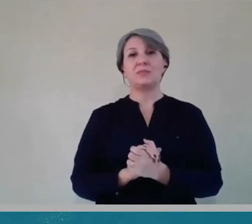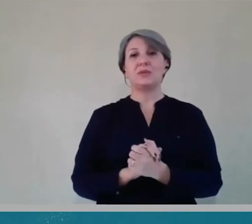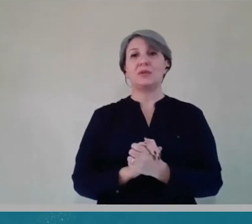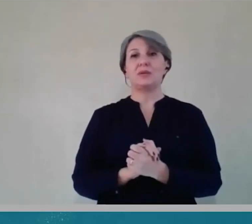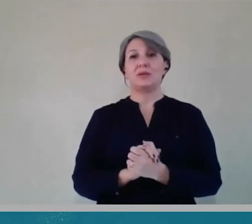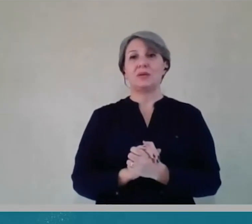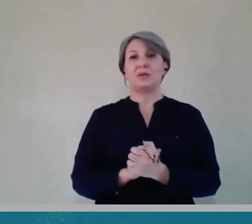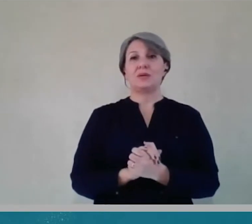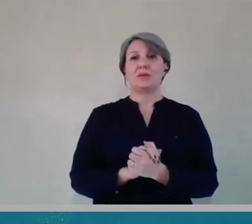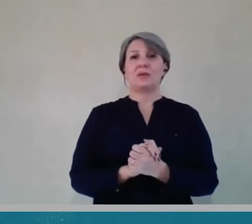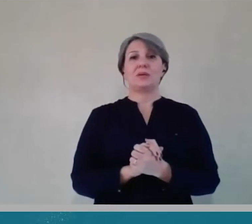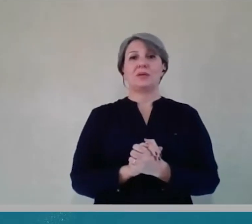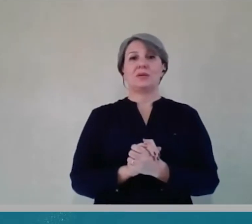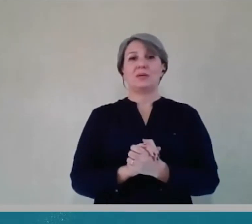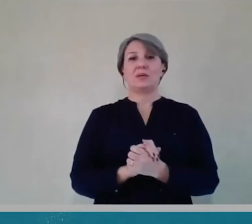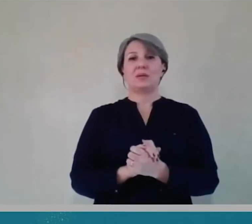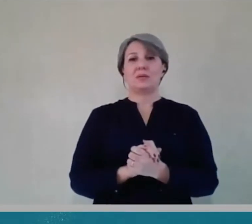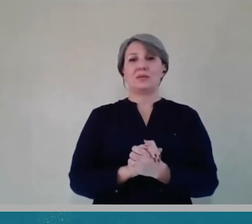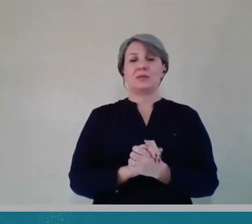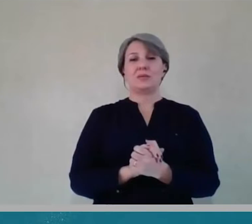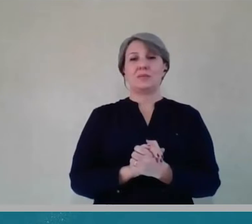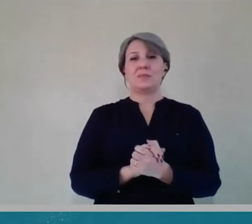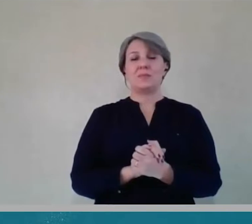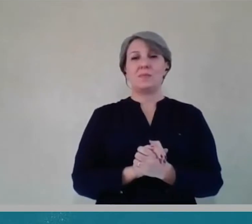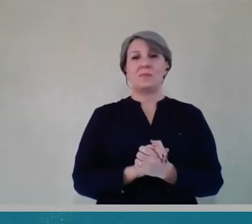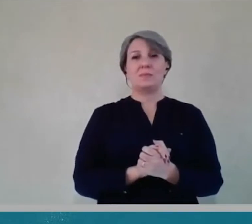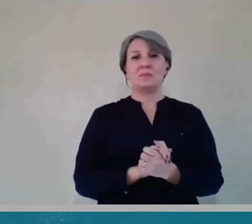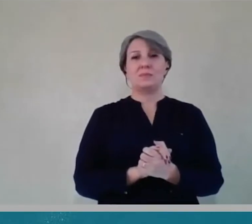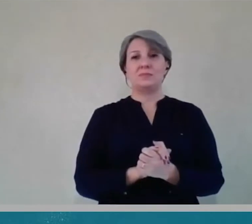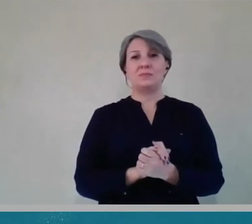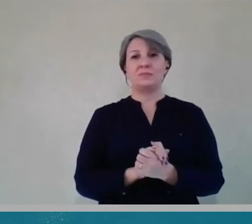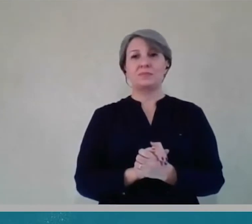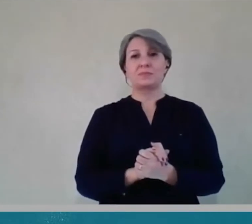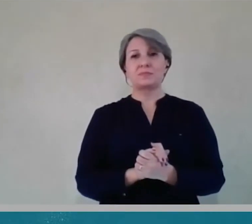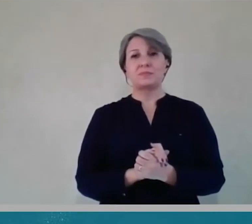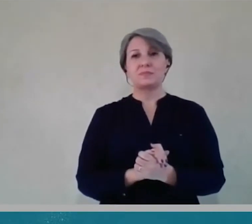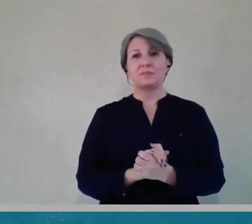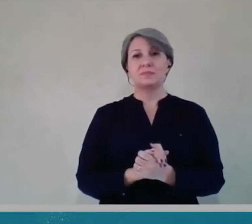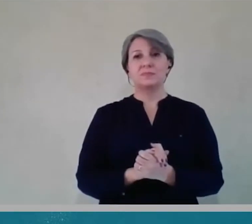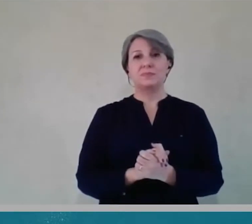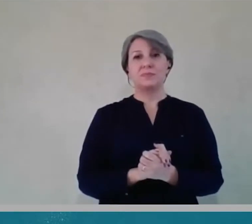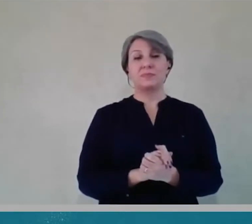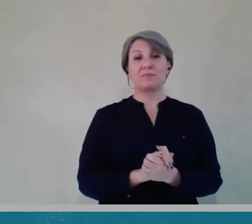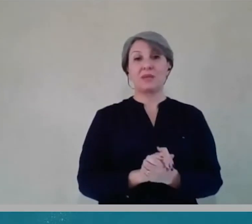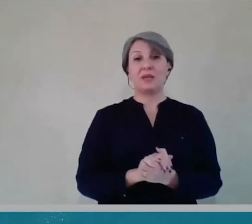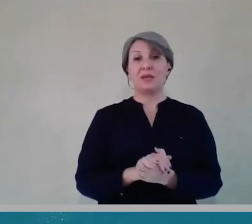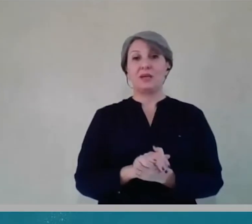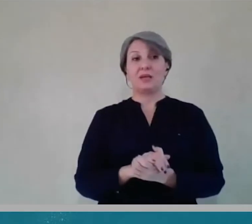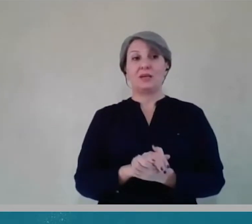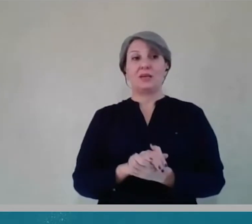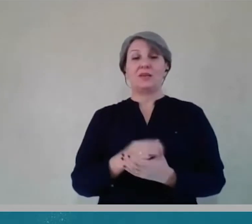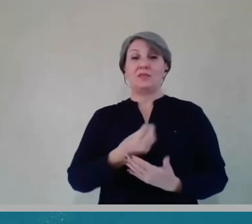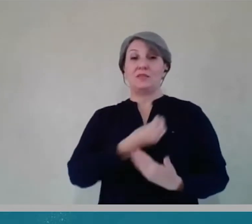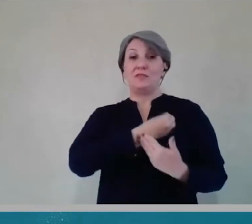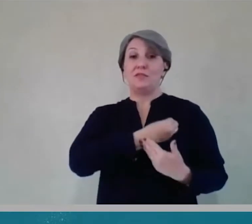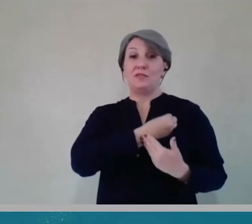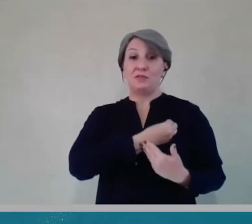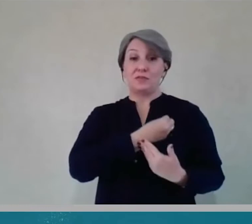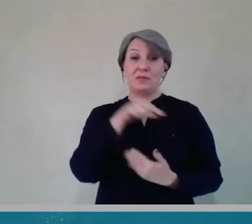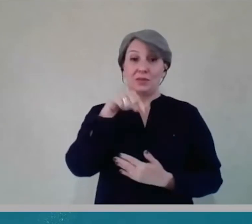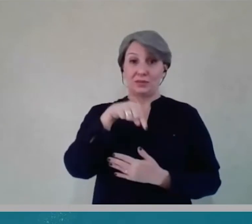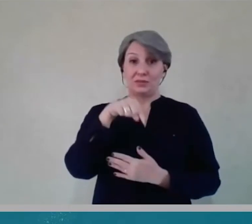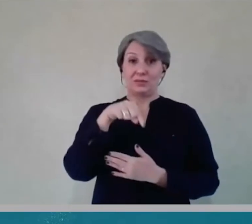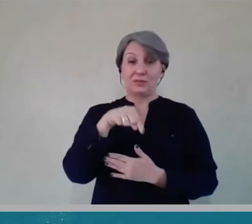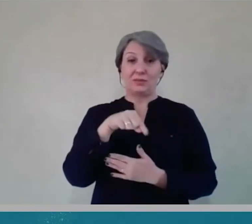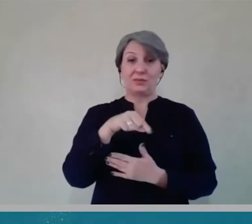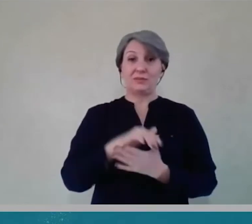de serdes vistos por eles. De outra sorte não terás galardão junto de vosso Pai Celeste. Quer dizer, aqui está falando